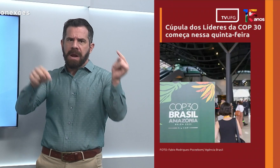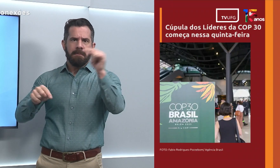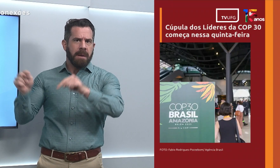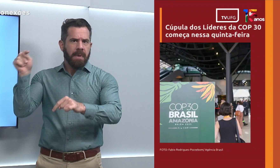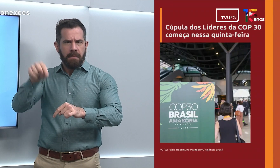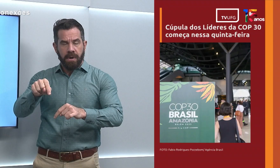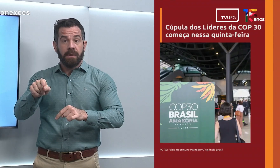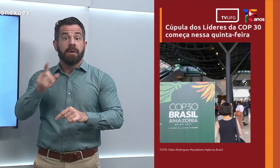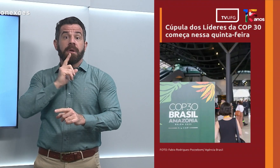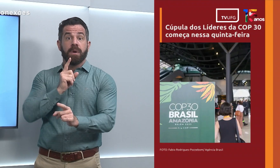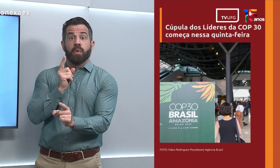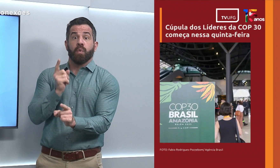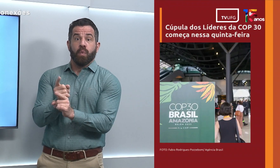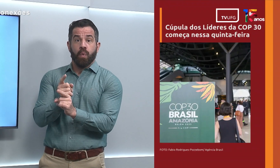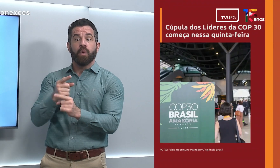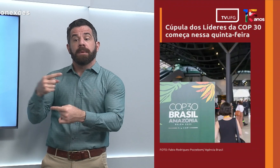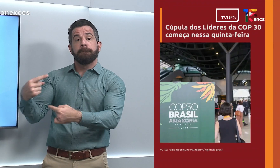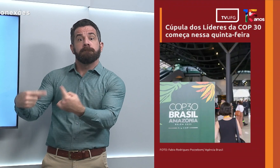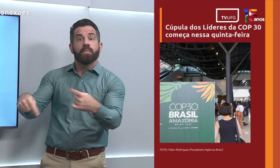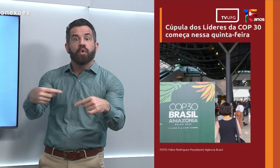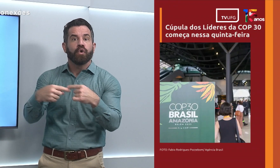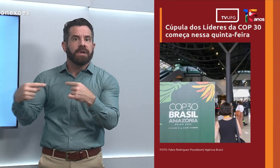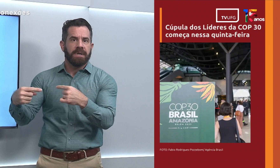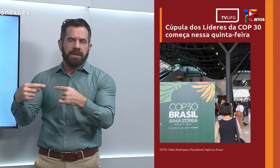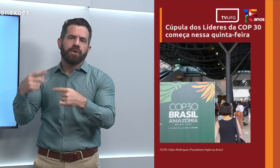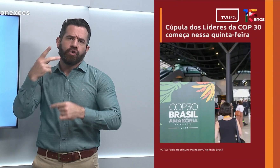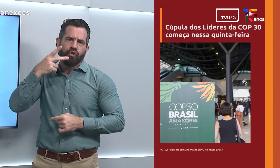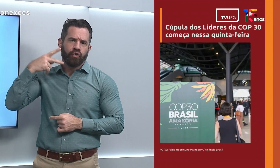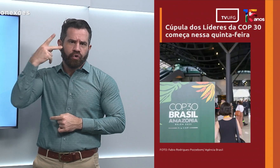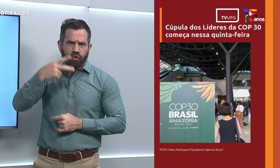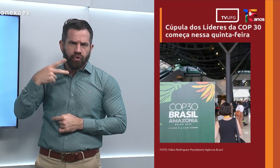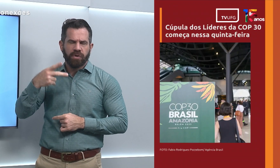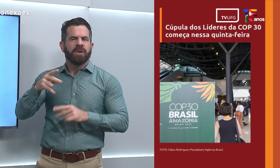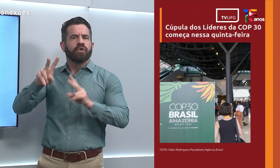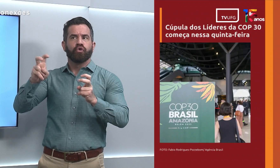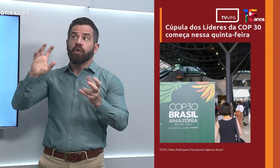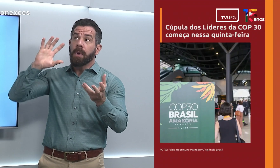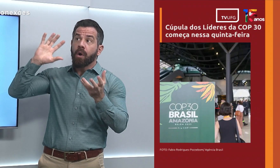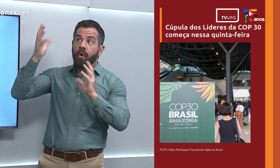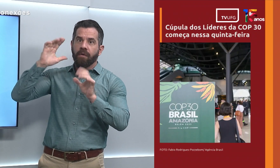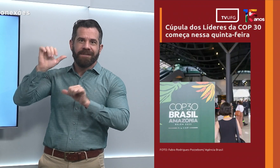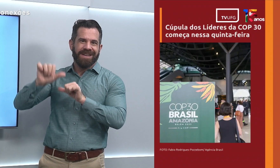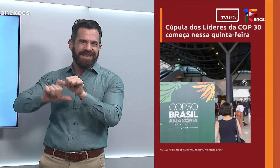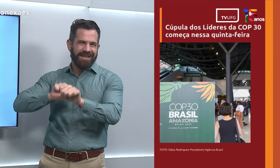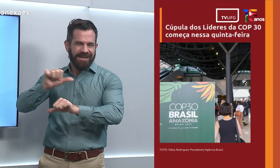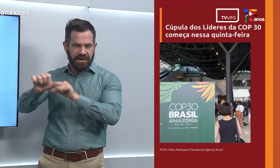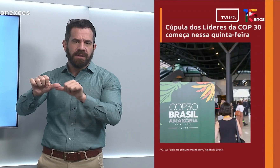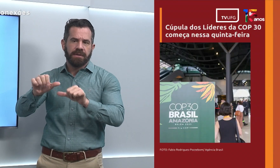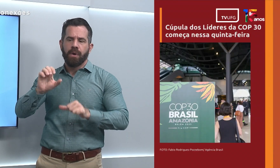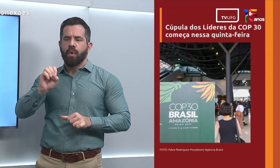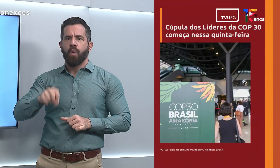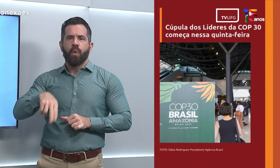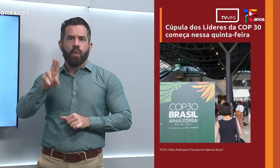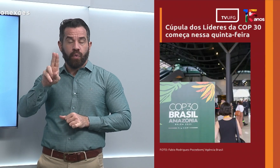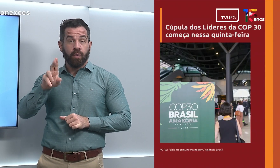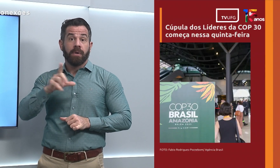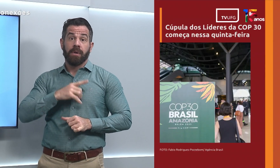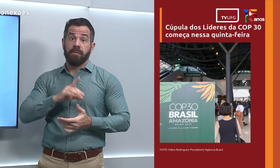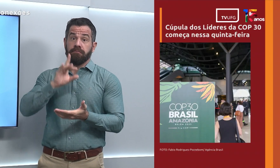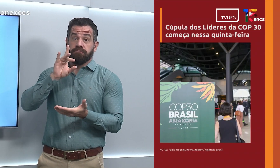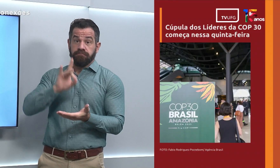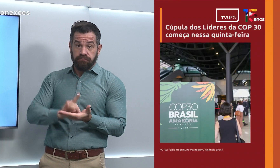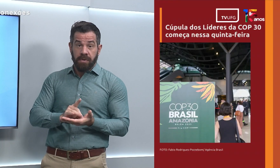abertura política da Conferência do Clima da ONU, que terá as negociações formais ocorrendo entre 10